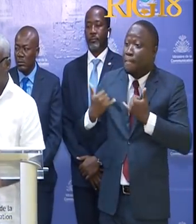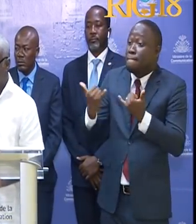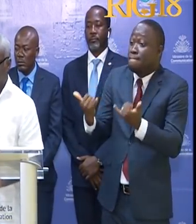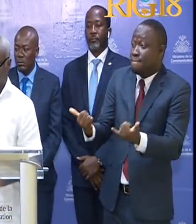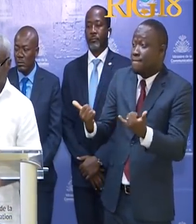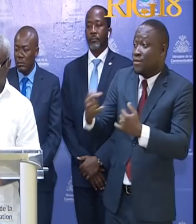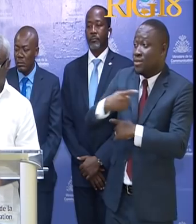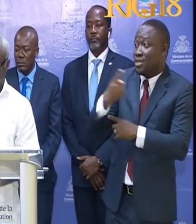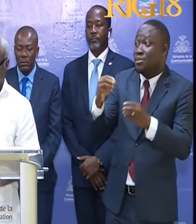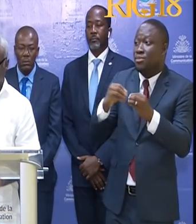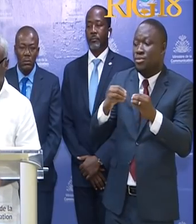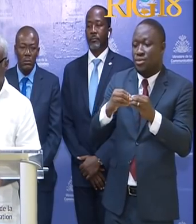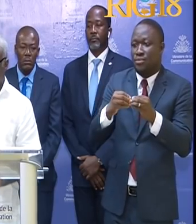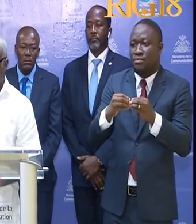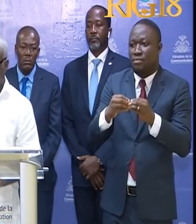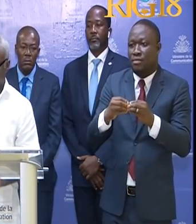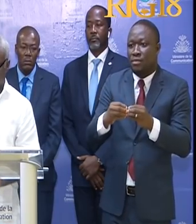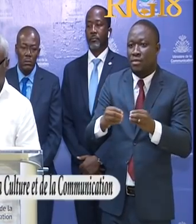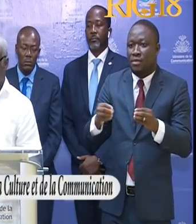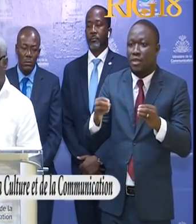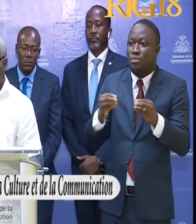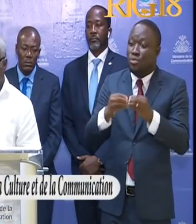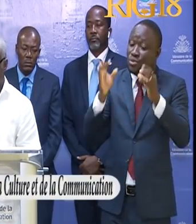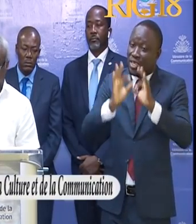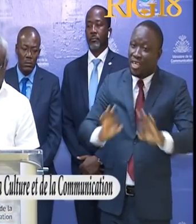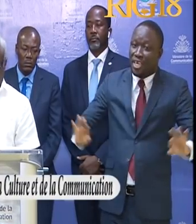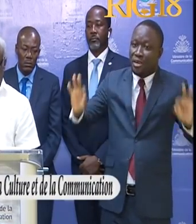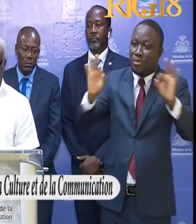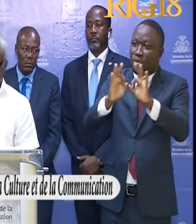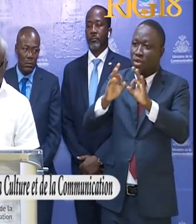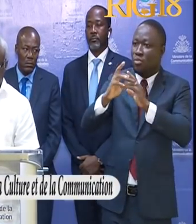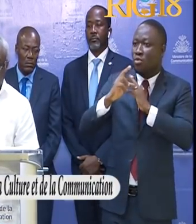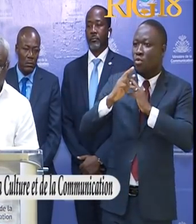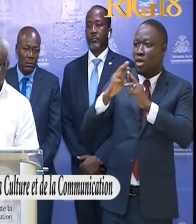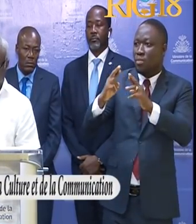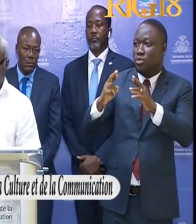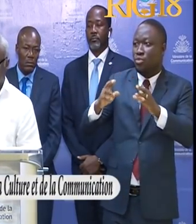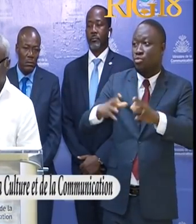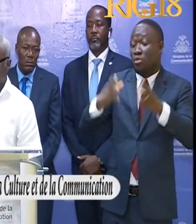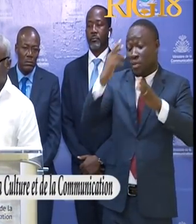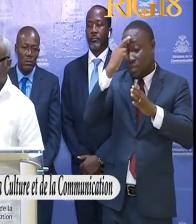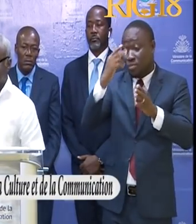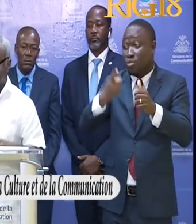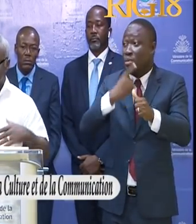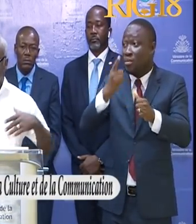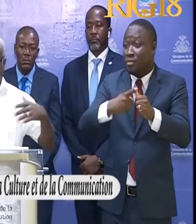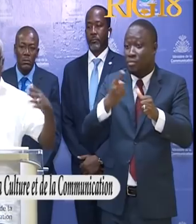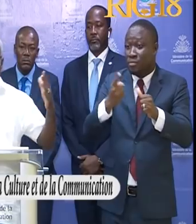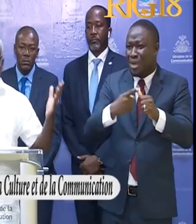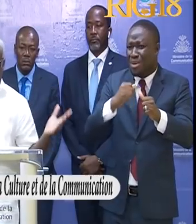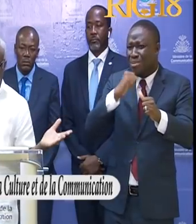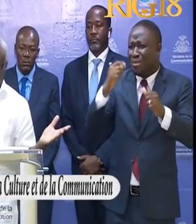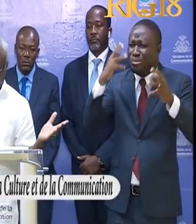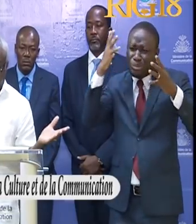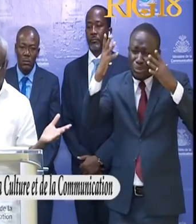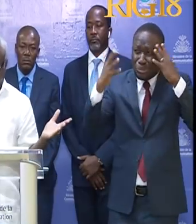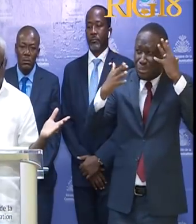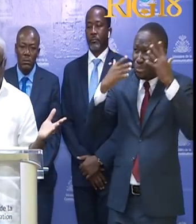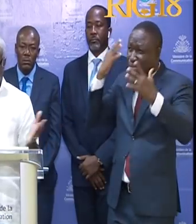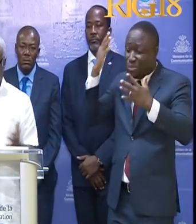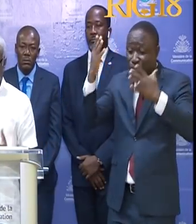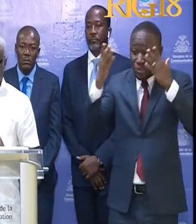dis, encore plus, il vient imposer comme une réponse pour plusieurs raisons. D'abord, pour éviter éparpillement de